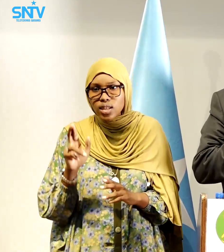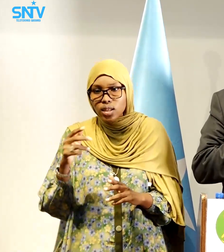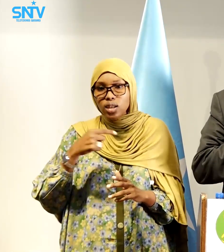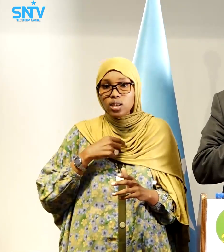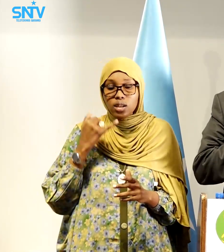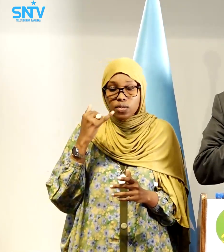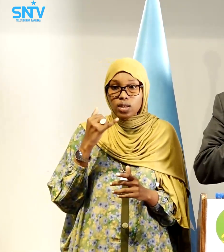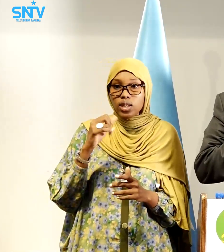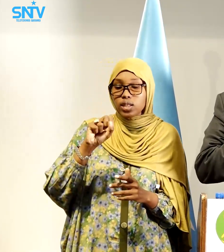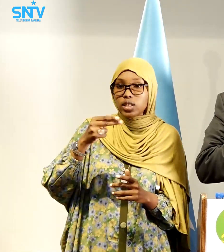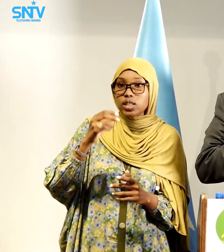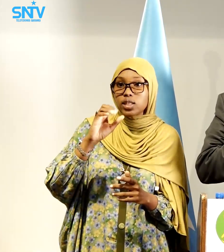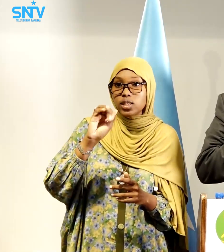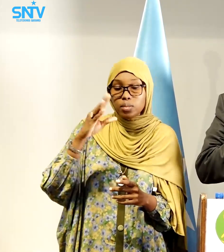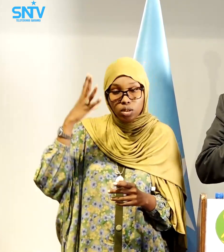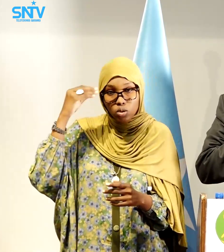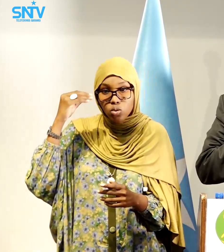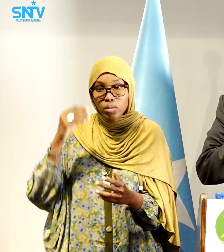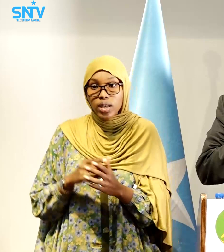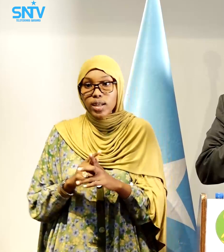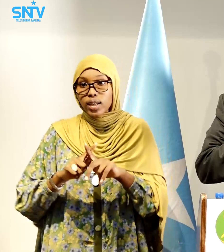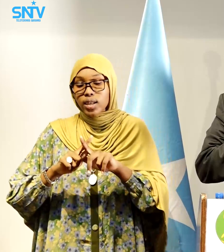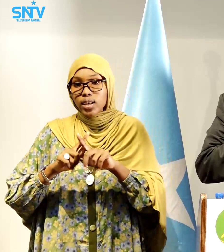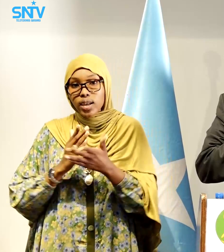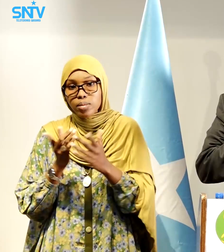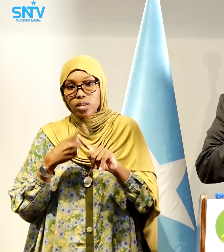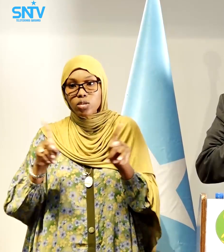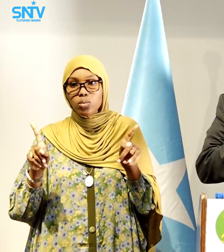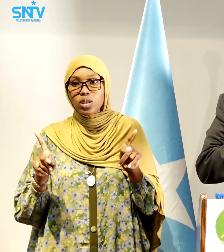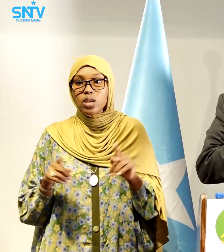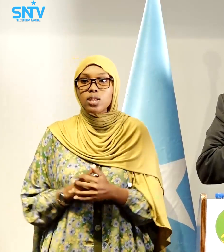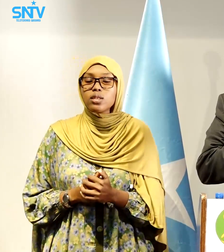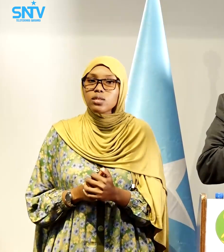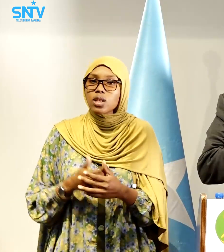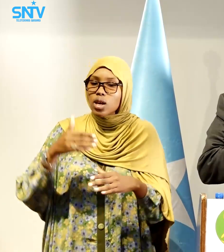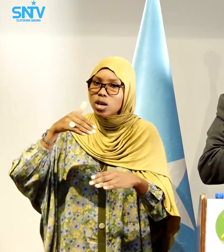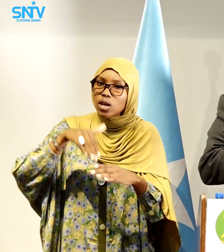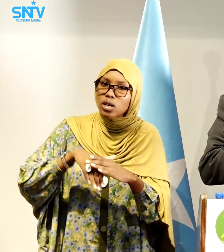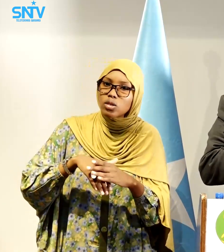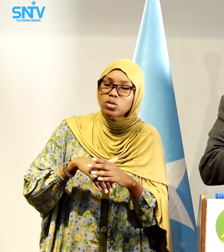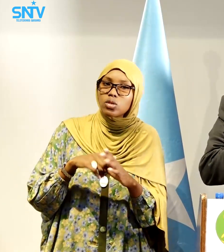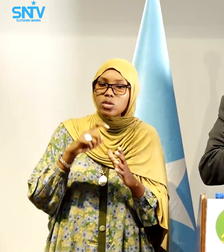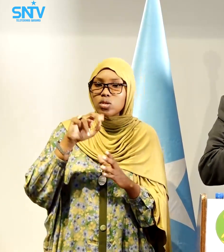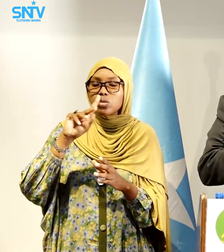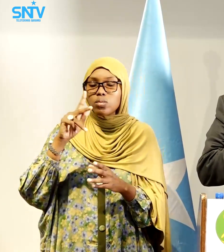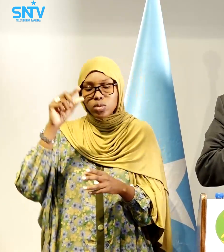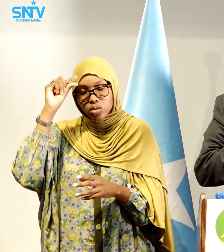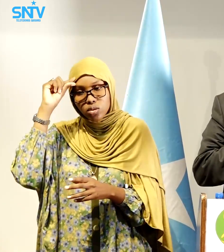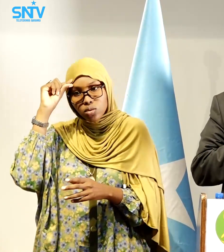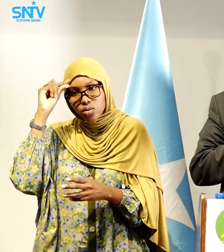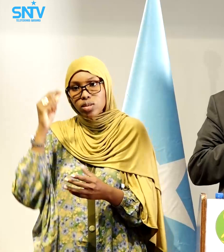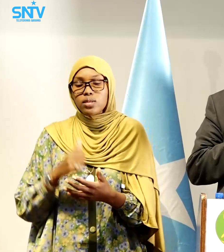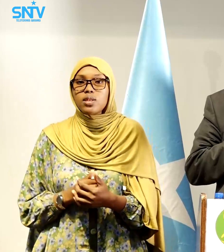shacabka Soomaaliyeed hay'adihiisa kala gadisan ama ha noqoto heer xukuumadeed iyo dowladnimo iyo